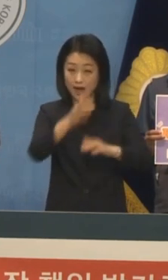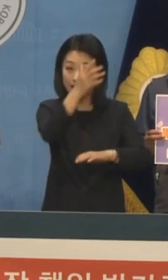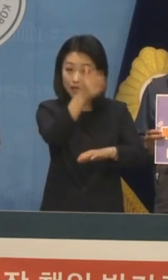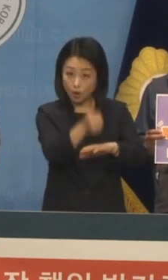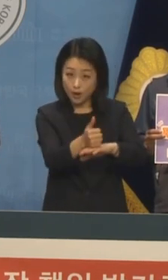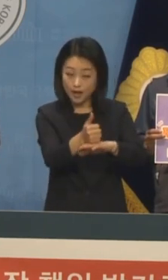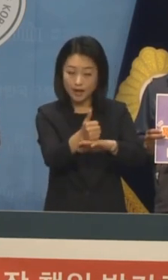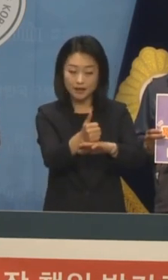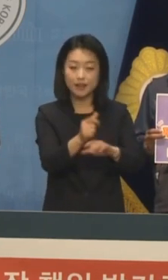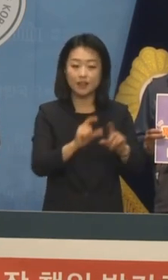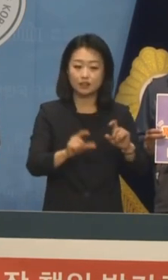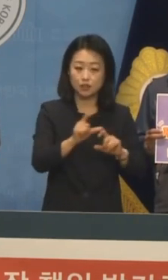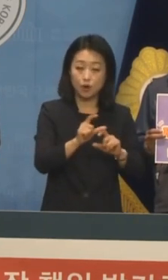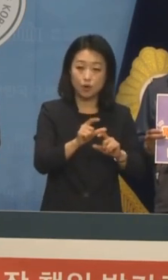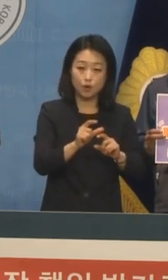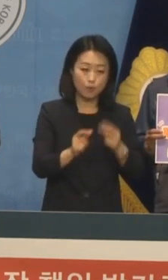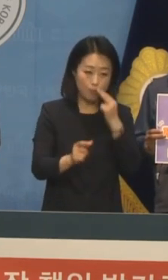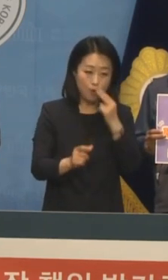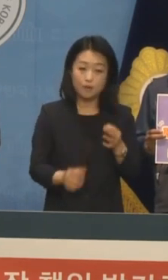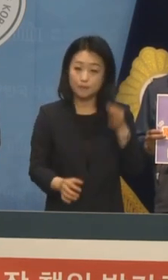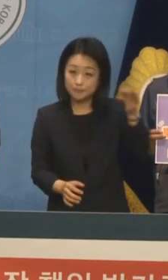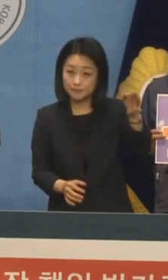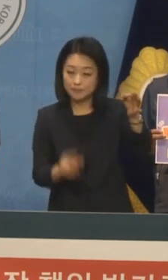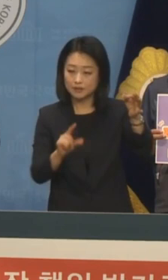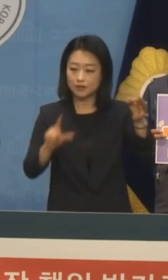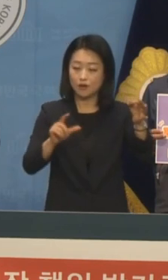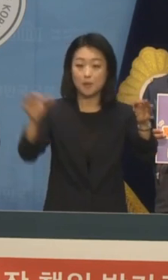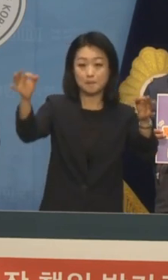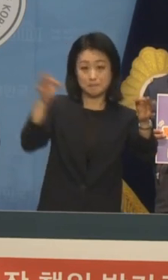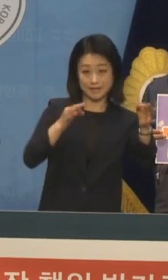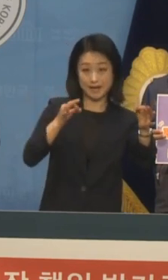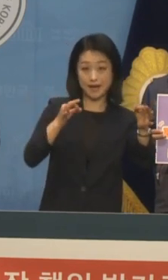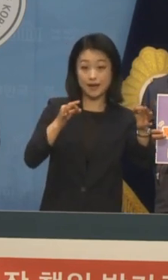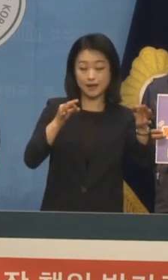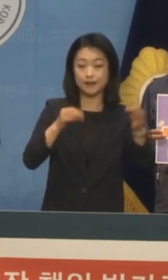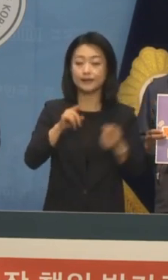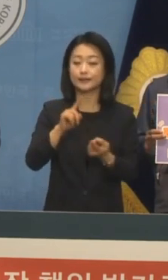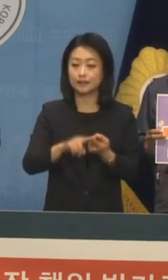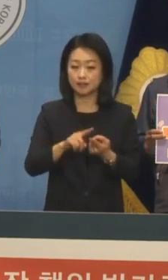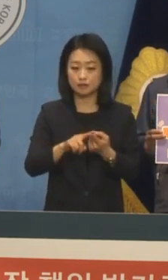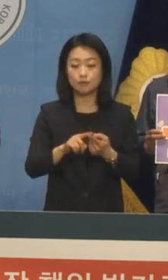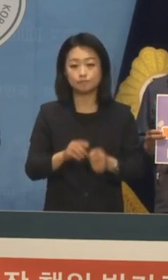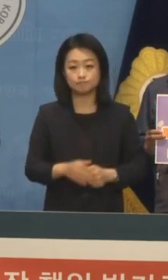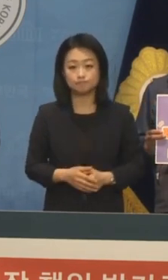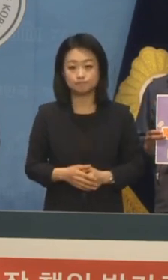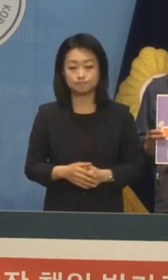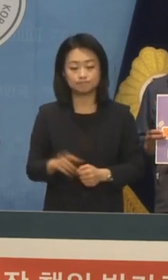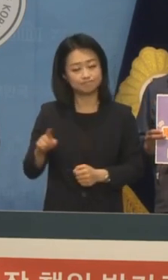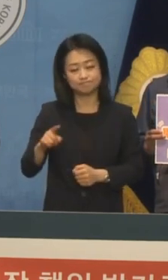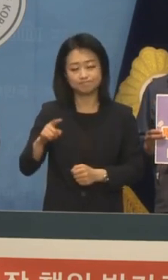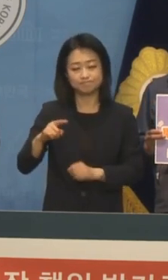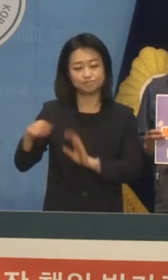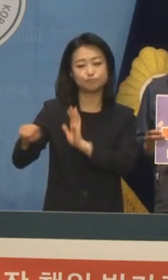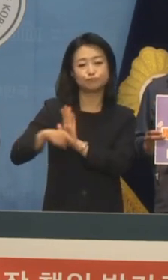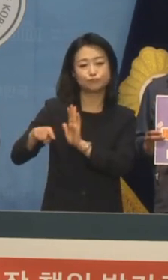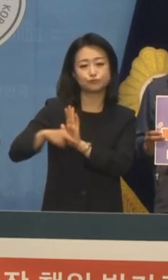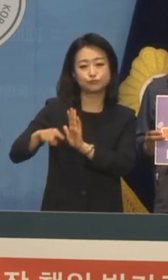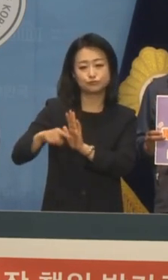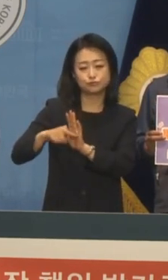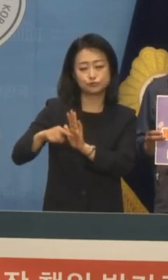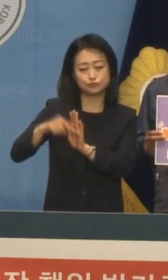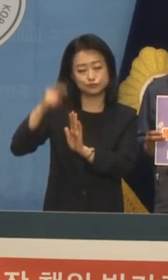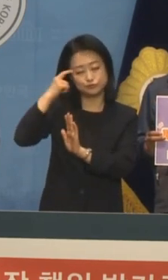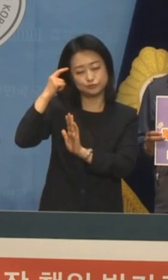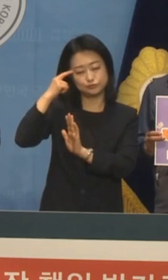더 내고 더 받는 형식의 연금 개혁의 원칙과 합리성에 대해서 계속 부정적 여론을 시사해